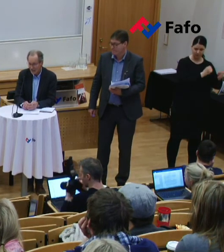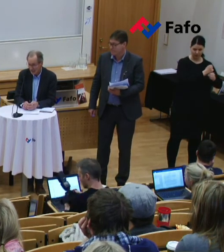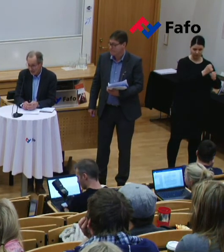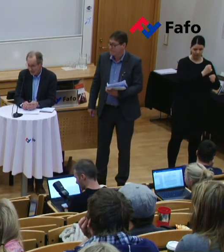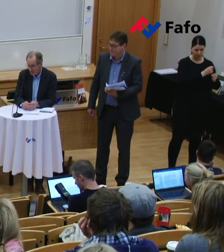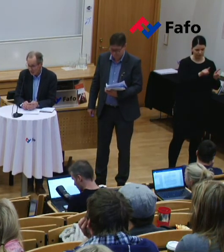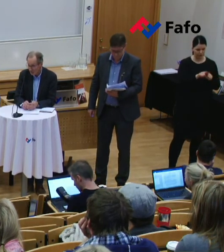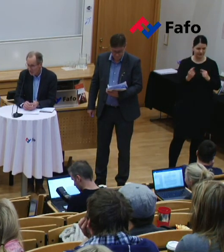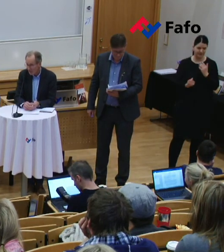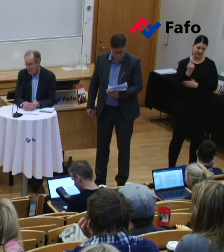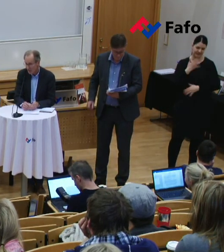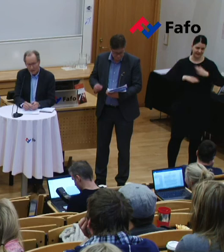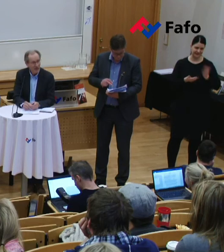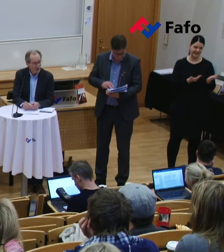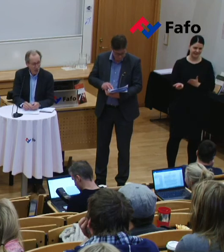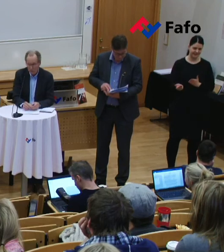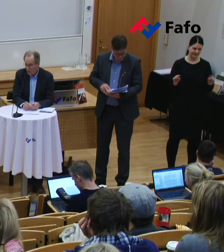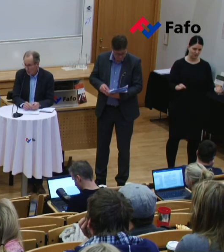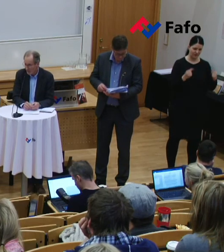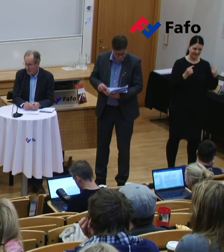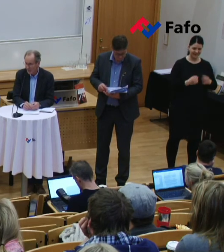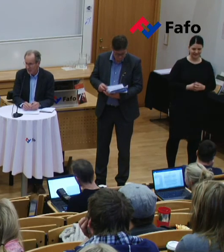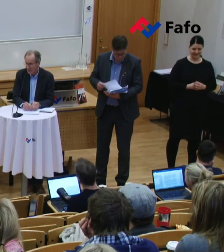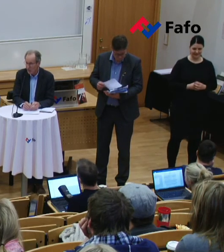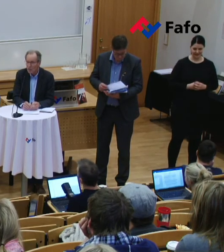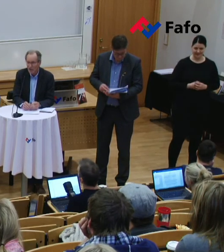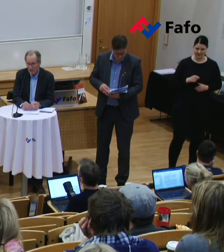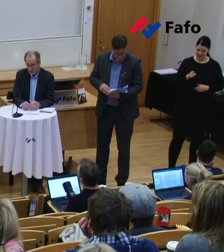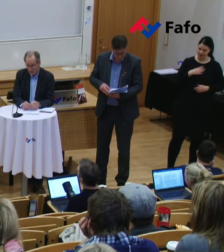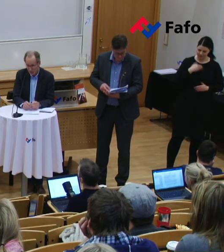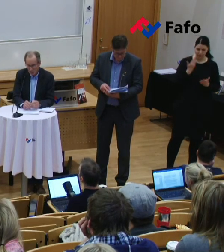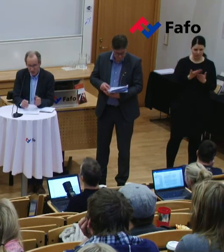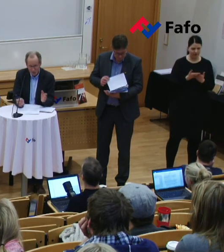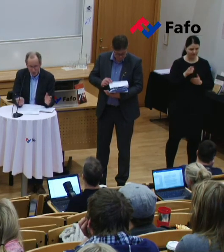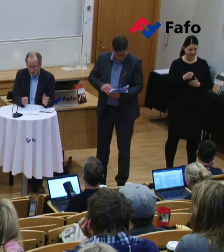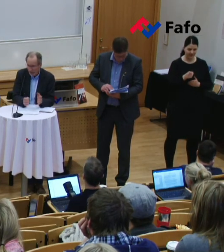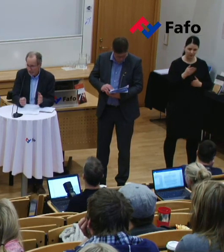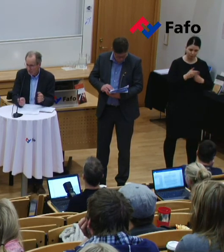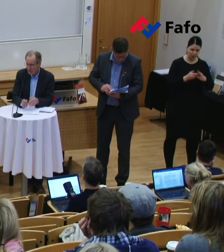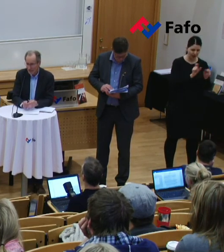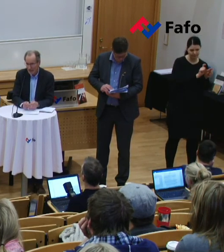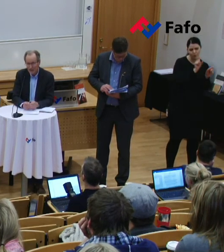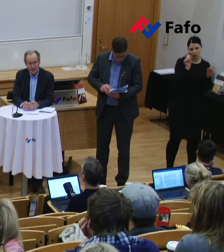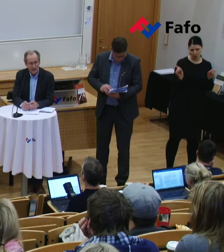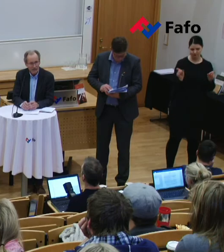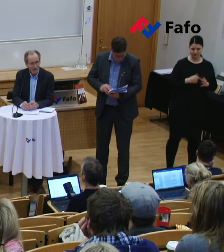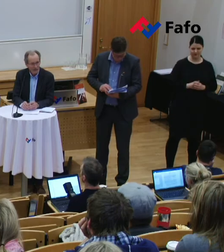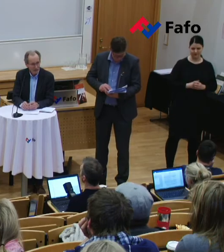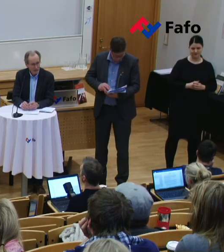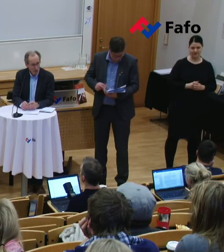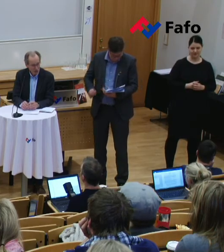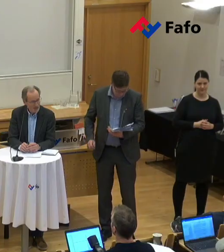og spesialisthelsetjenesten. Og det har man opplagt en oppgave å bygge en bro her.